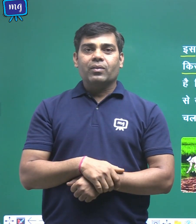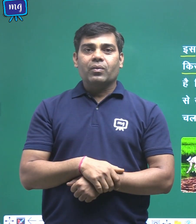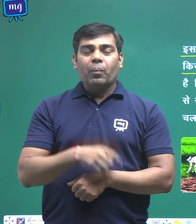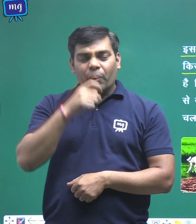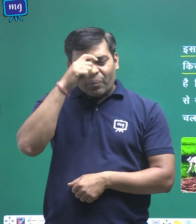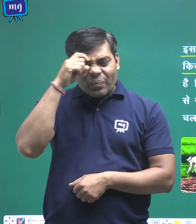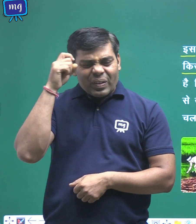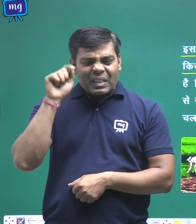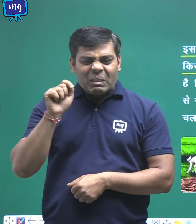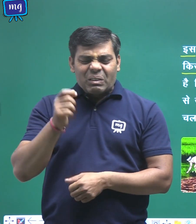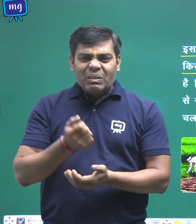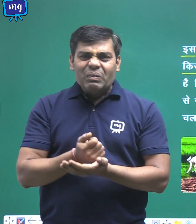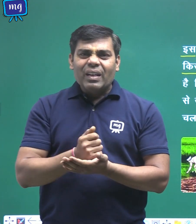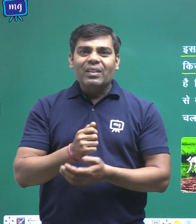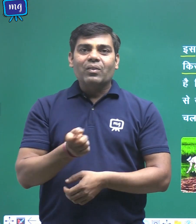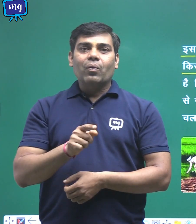मेहनत को